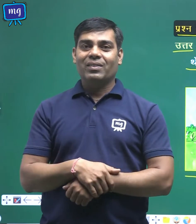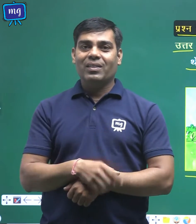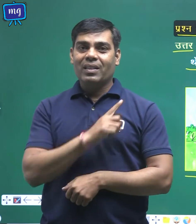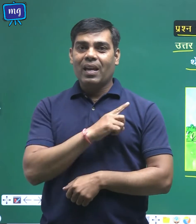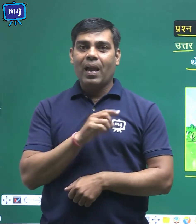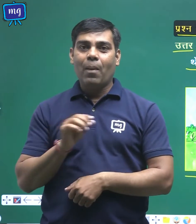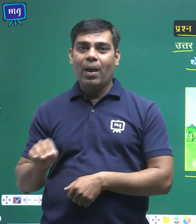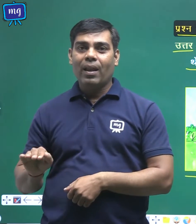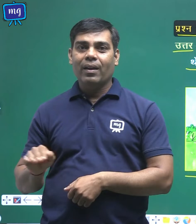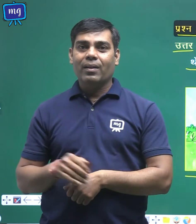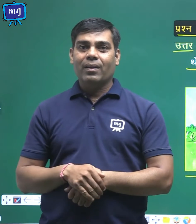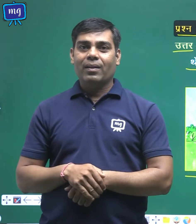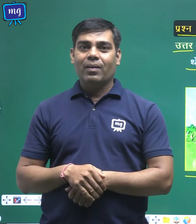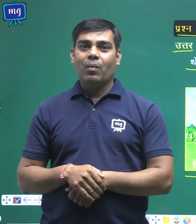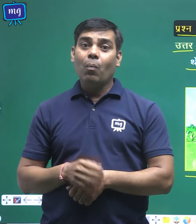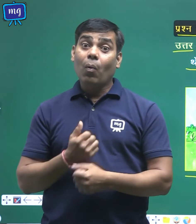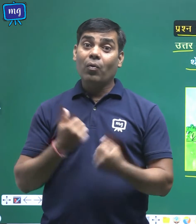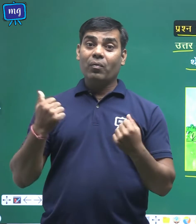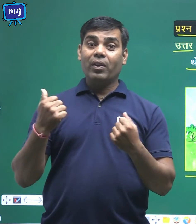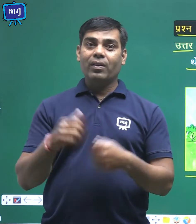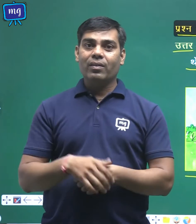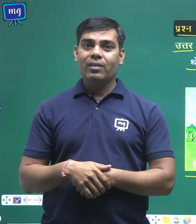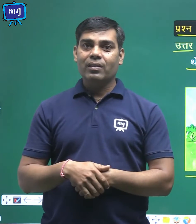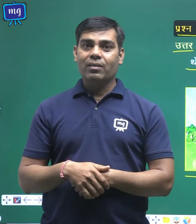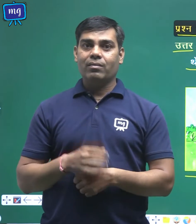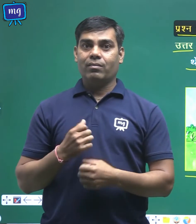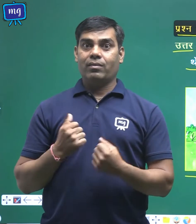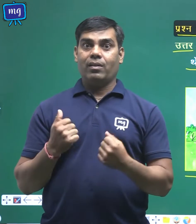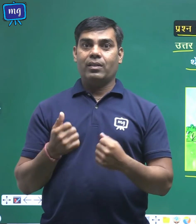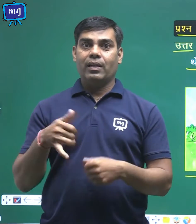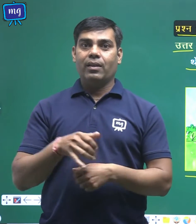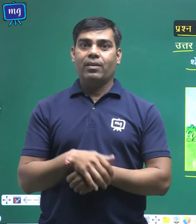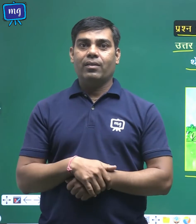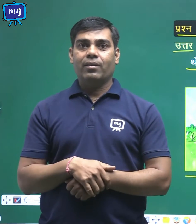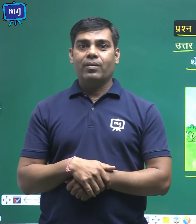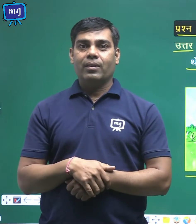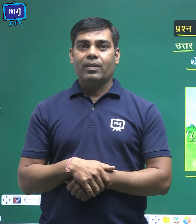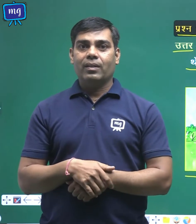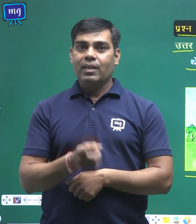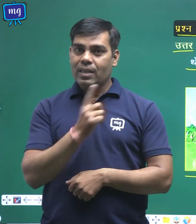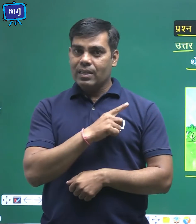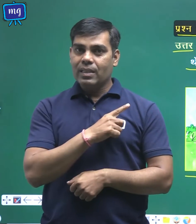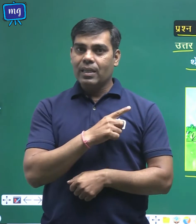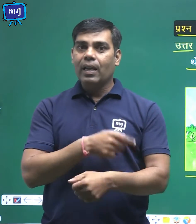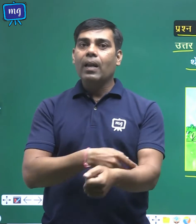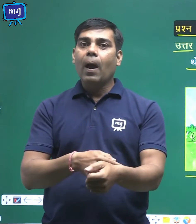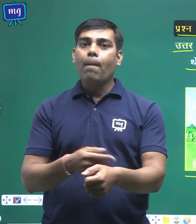यह बालक बहुत वीर और साहसी है। इसी के नाम